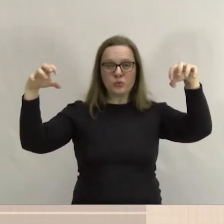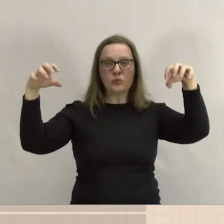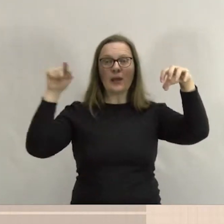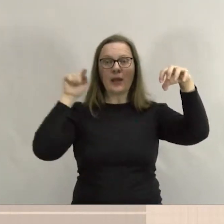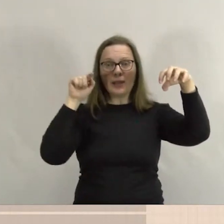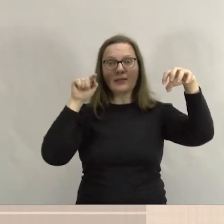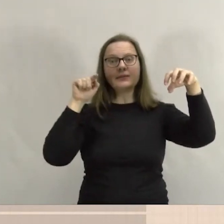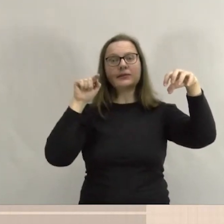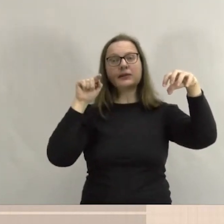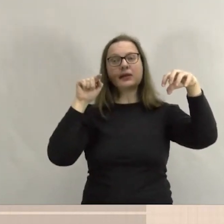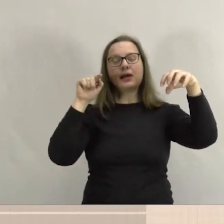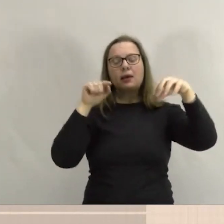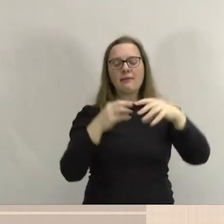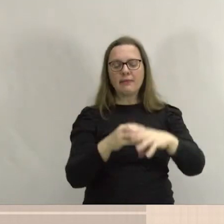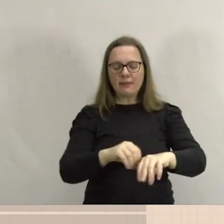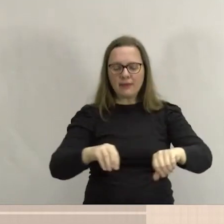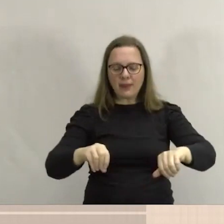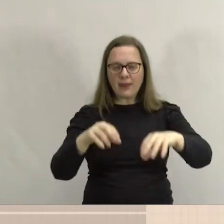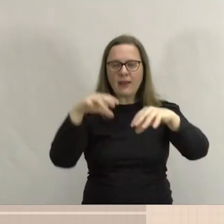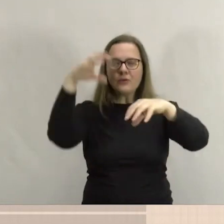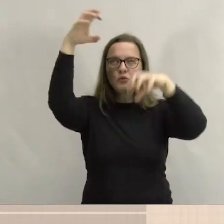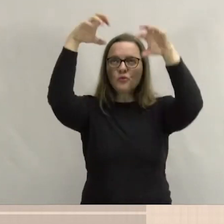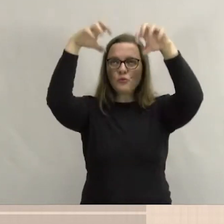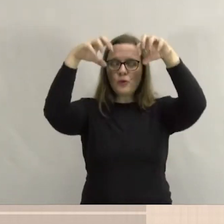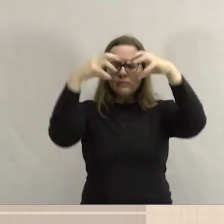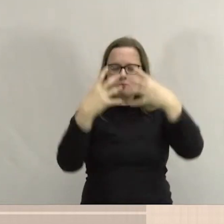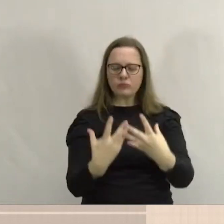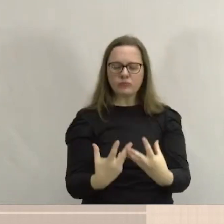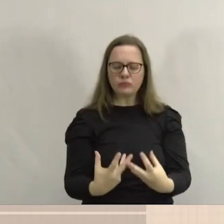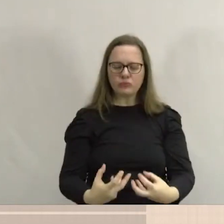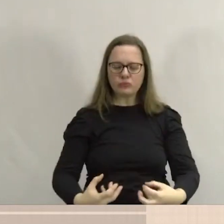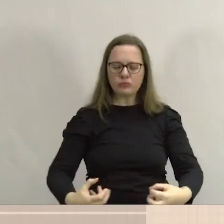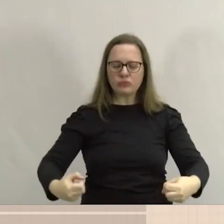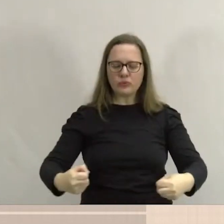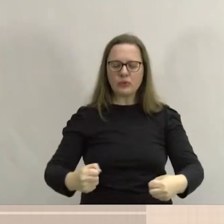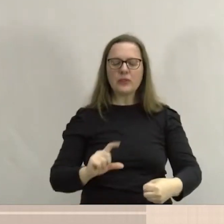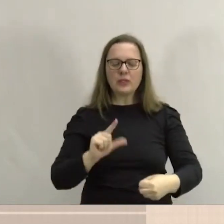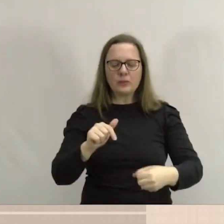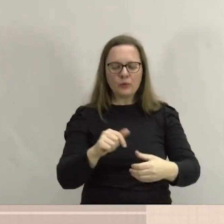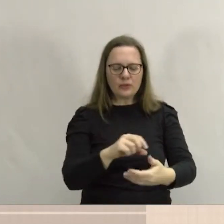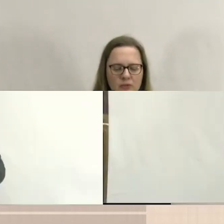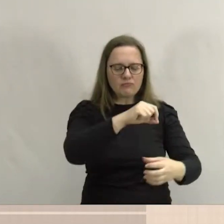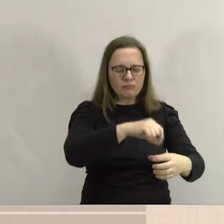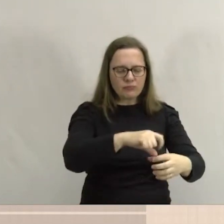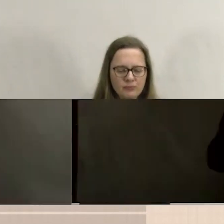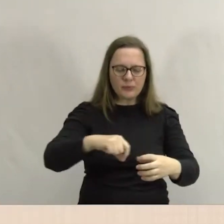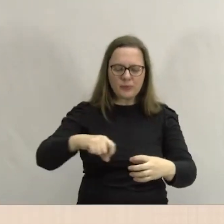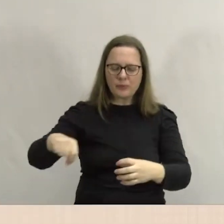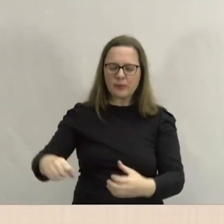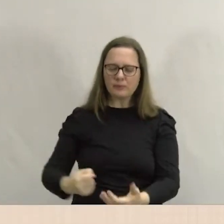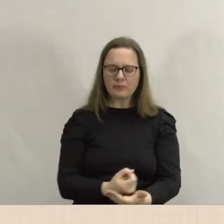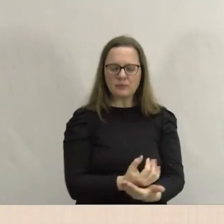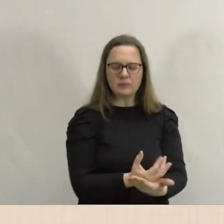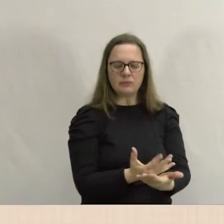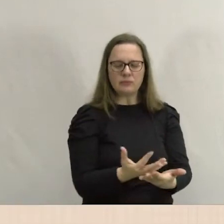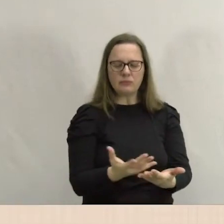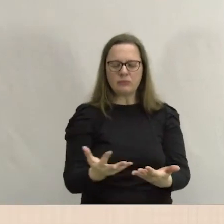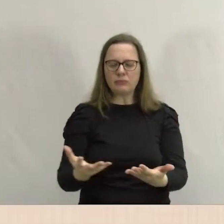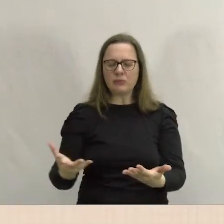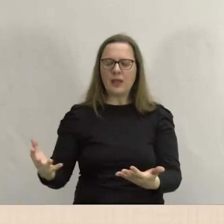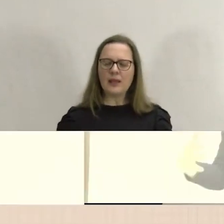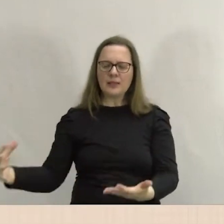dar semente ao que semeia e para dar pão ao que se alimenta.